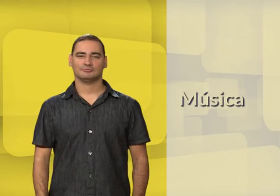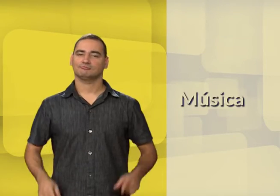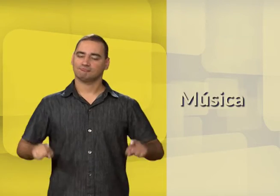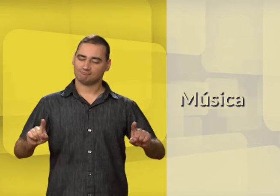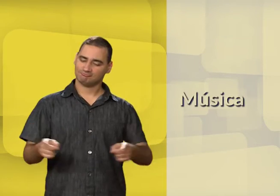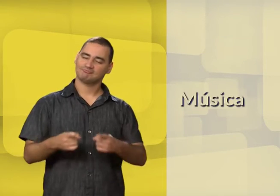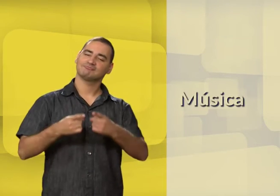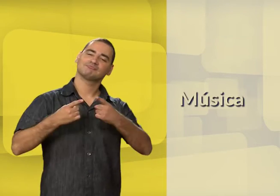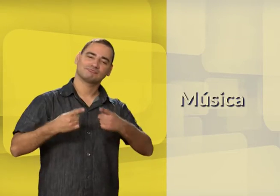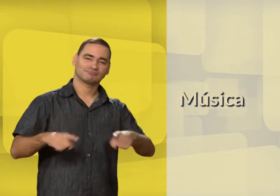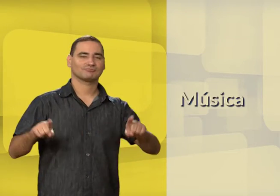Música